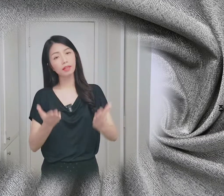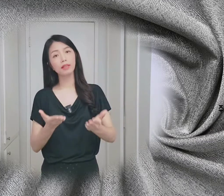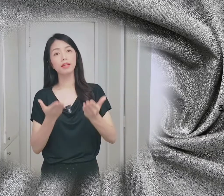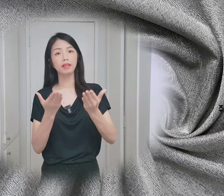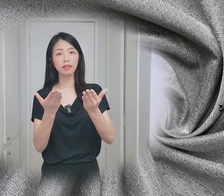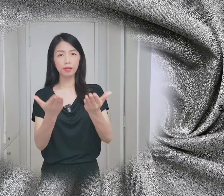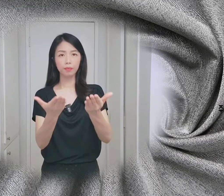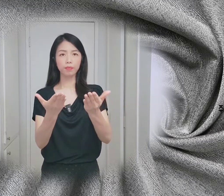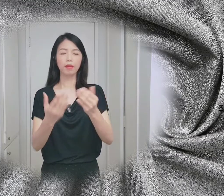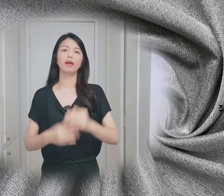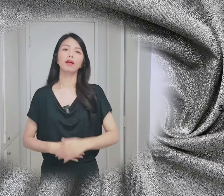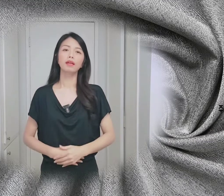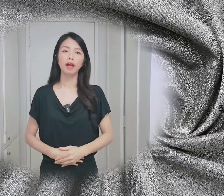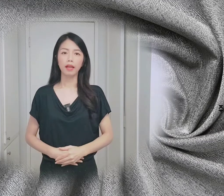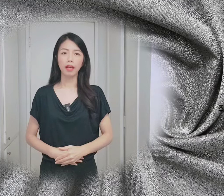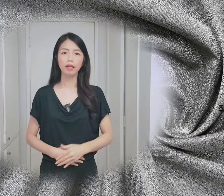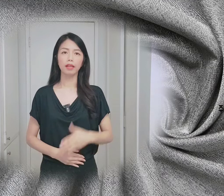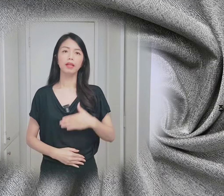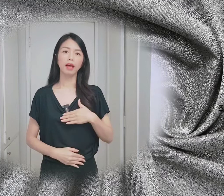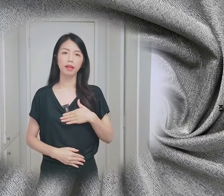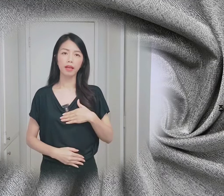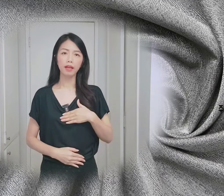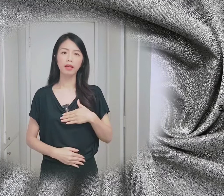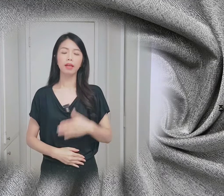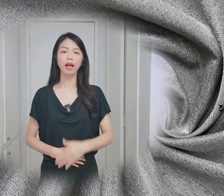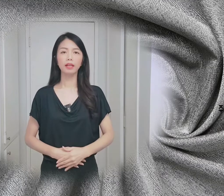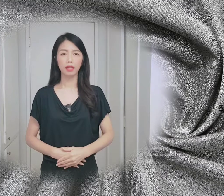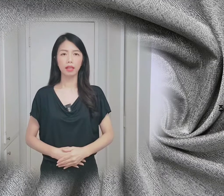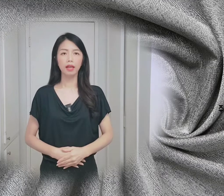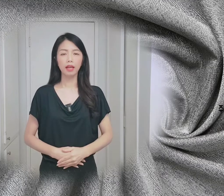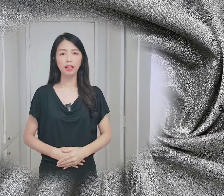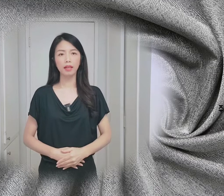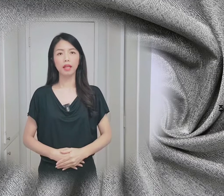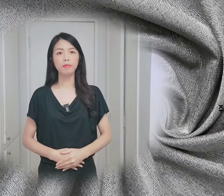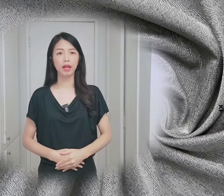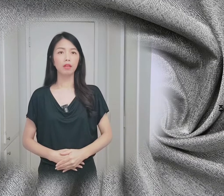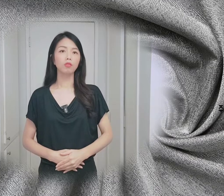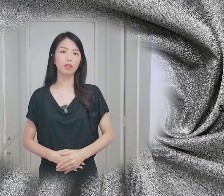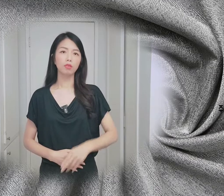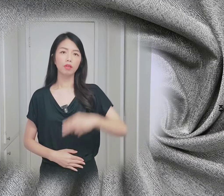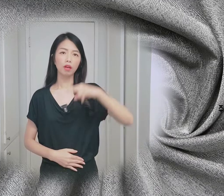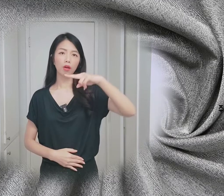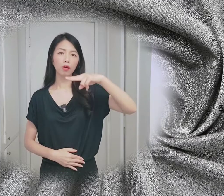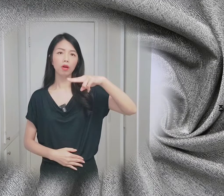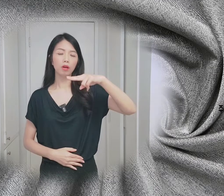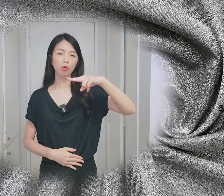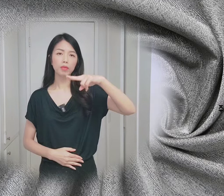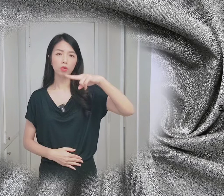주님께 드리는 나의 향기, 나의 향기, 향기, 냄새 이런 뜻의